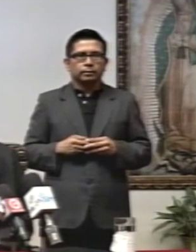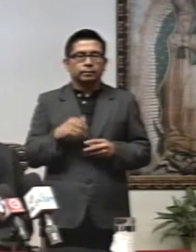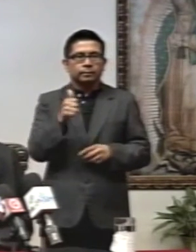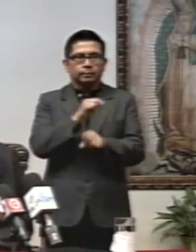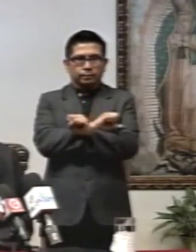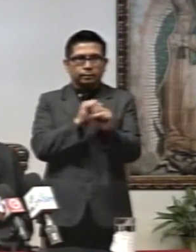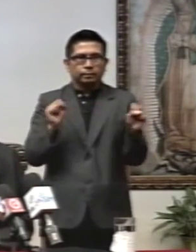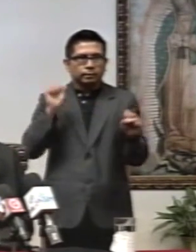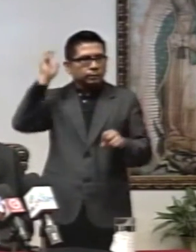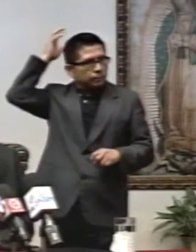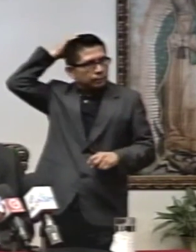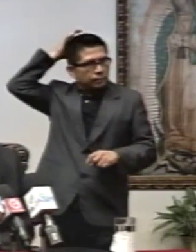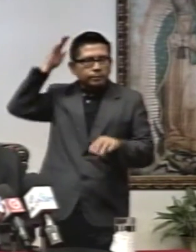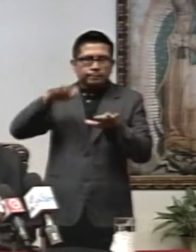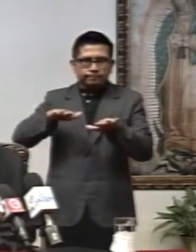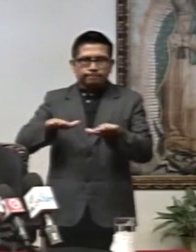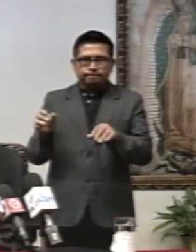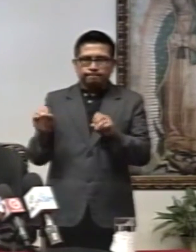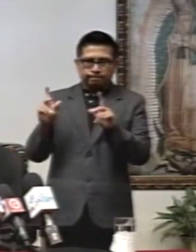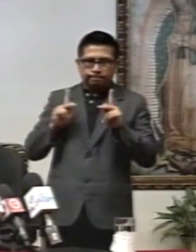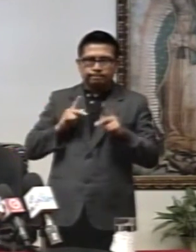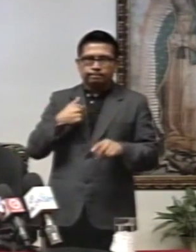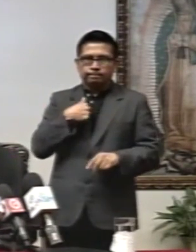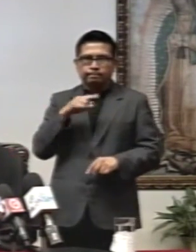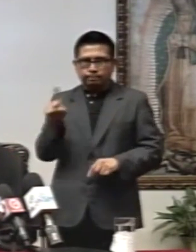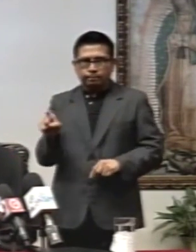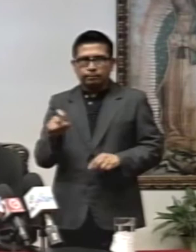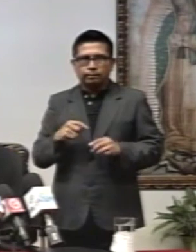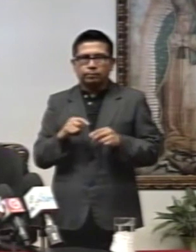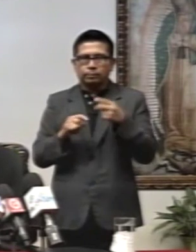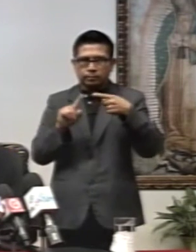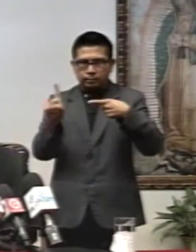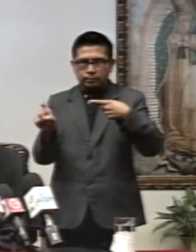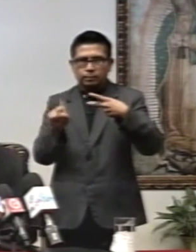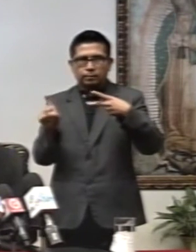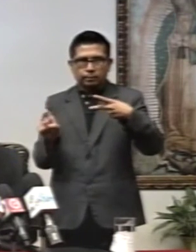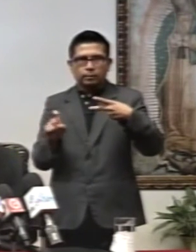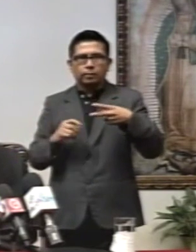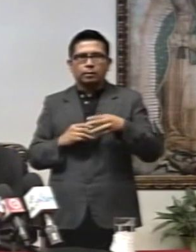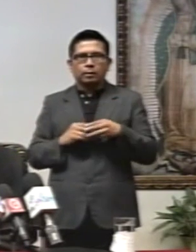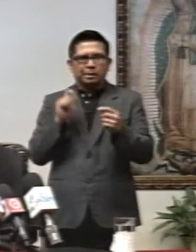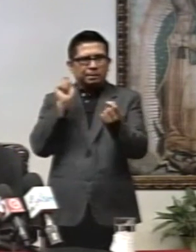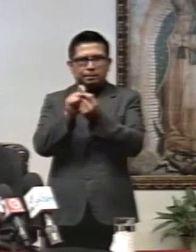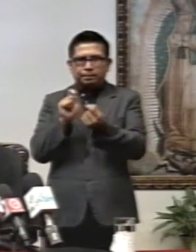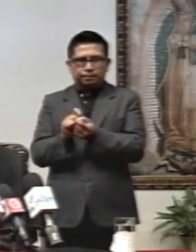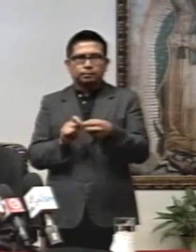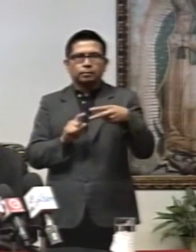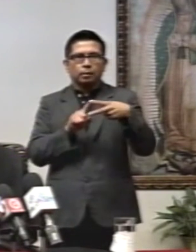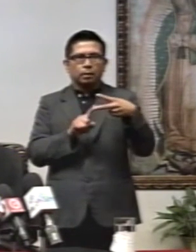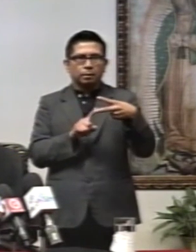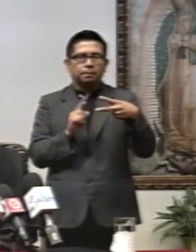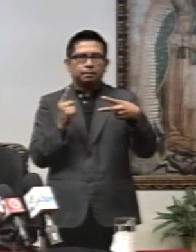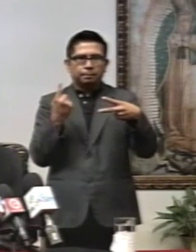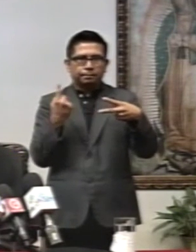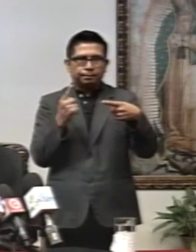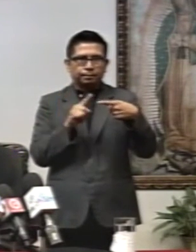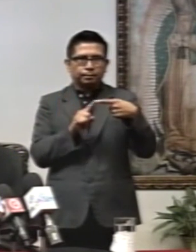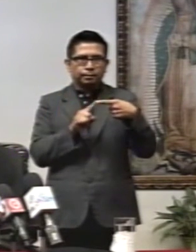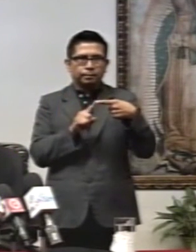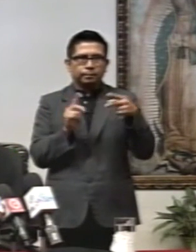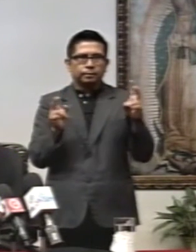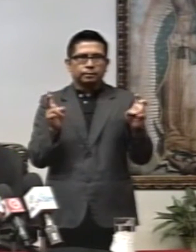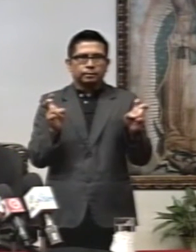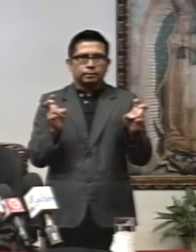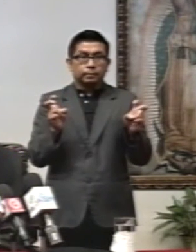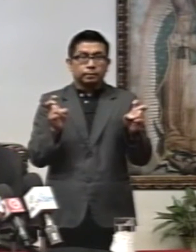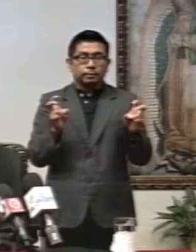Buenos días, Monseñor. Gracias por el espacio. Dos preguntas muy puntuales, básicamente. Primero, en el tema